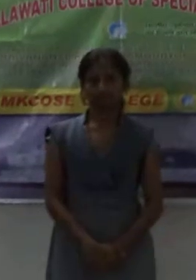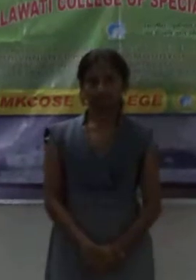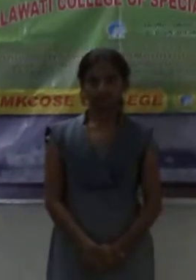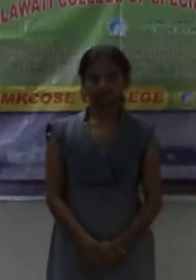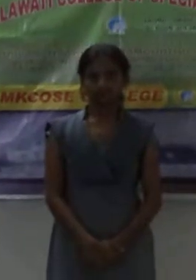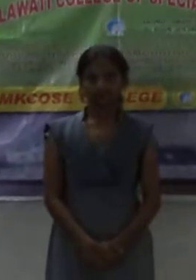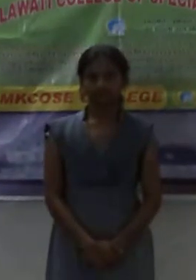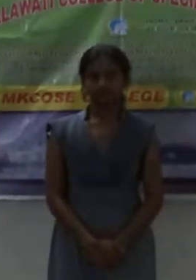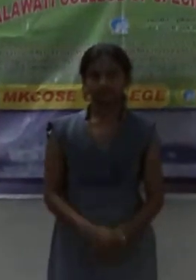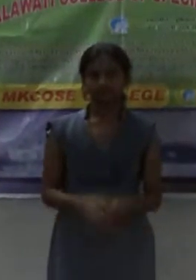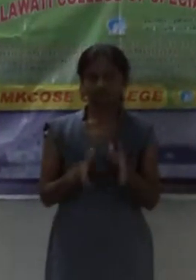वेडनेसडे,